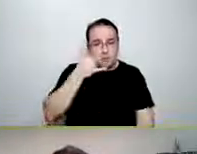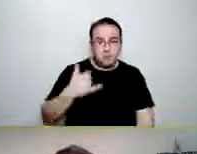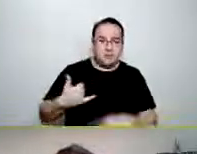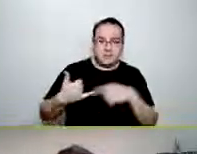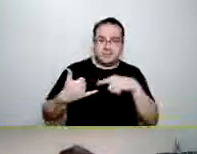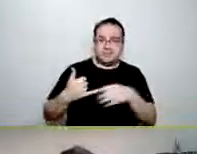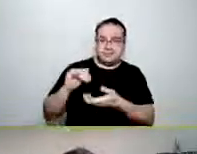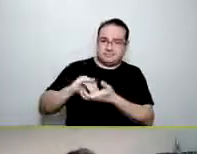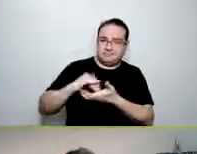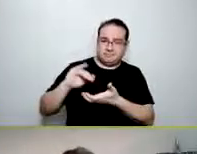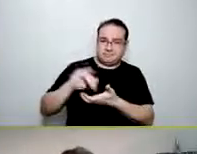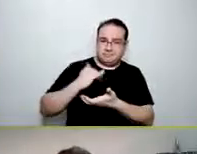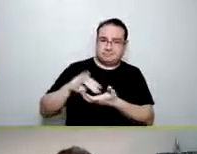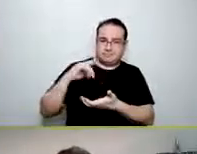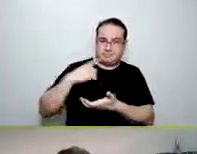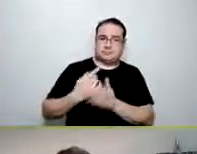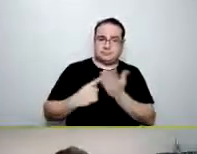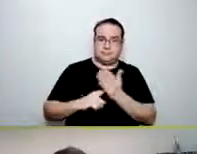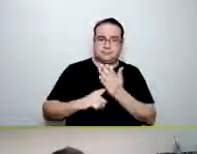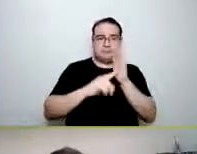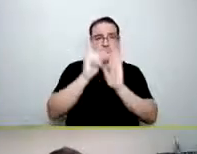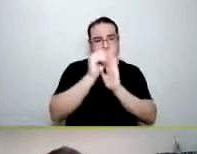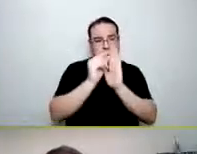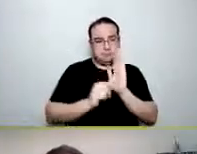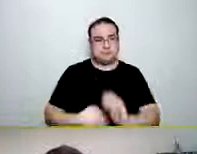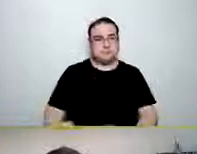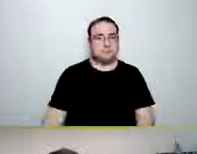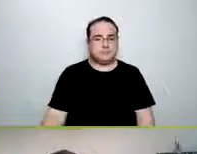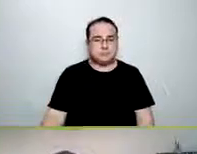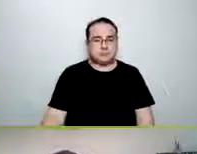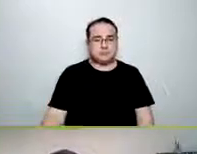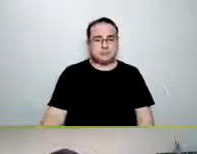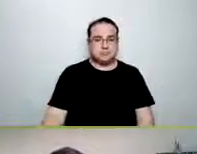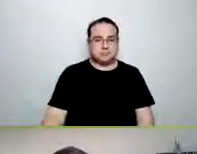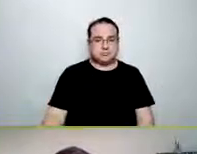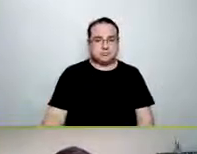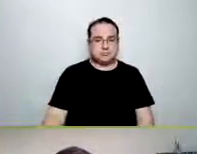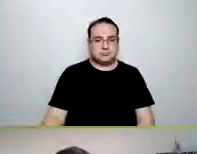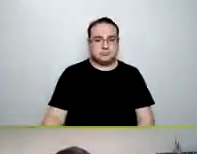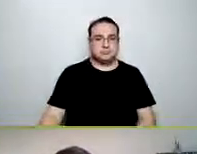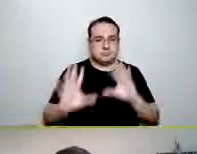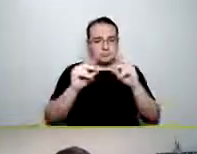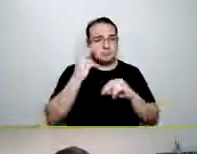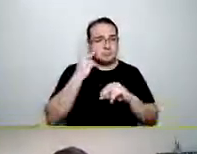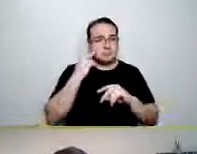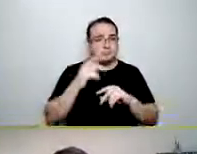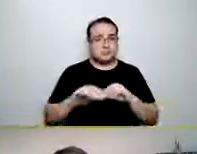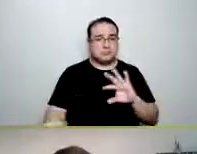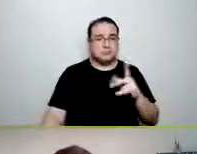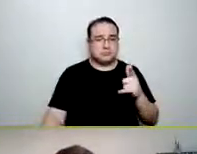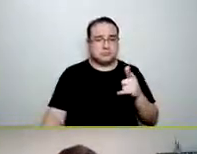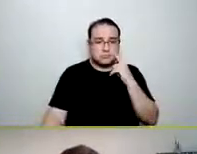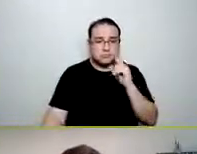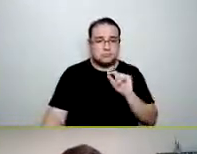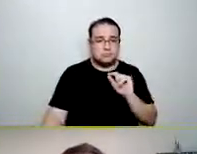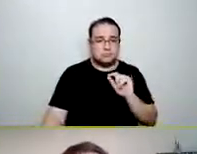acesso a essa tecnologia digital. E de noite, normalmente, consumem mídia. A questão é o que